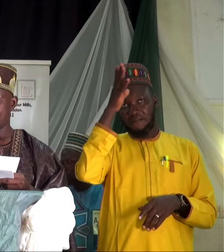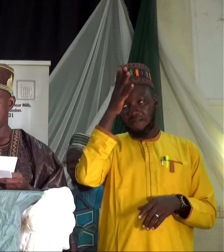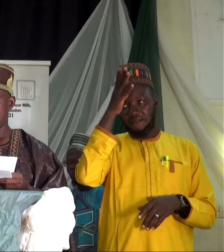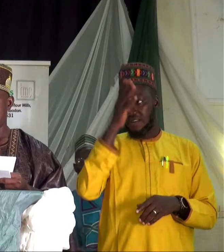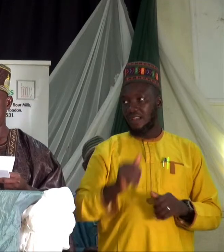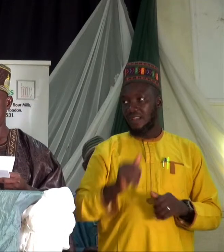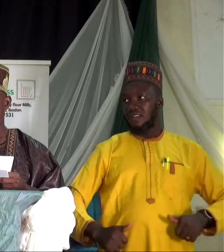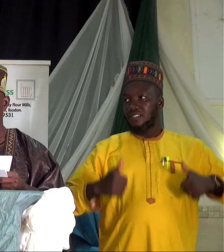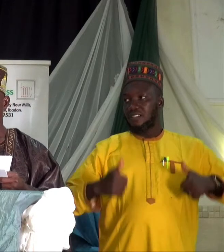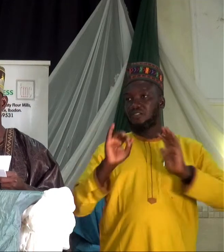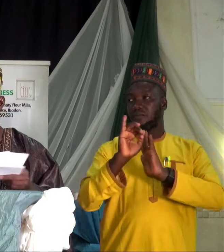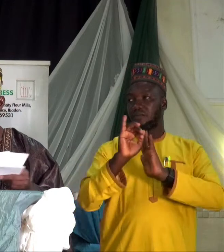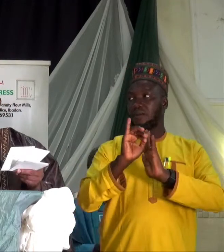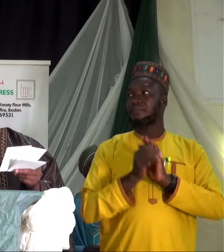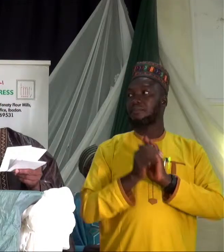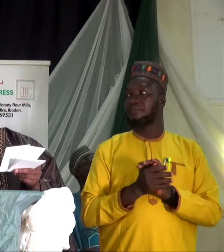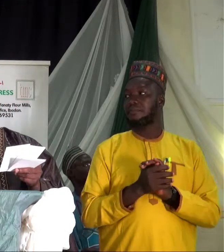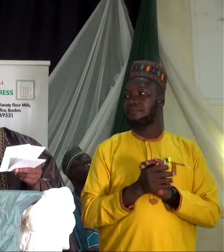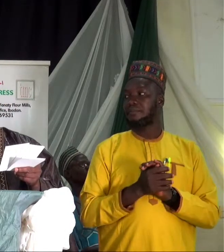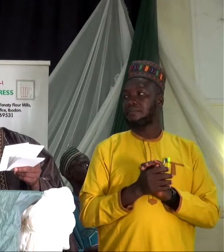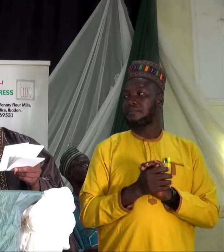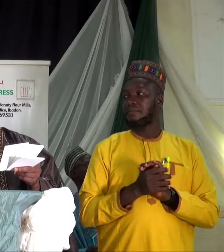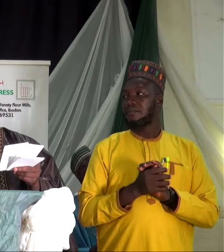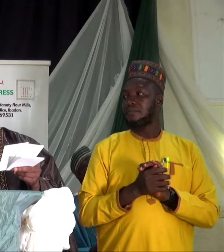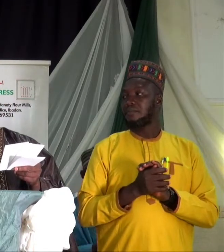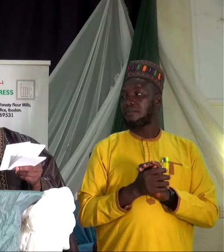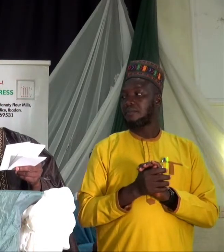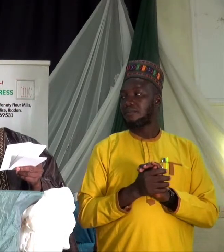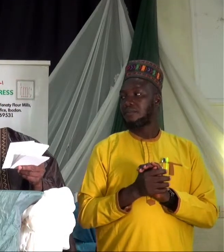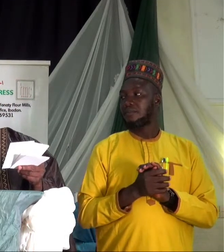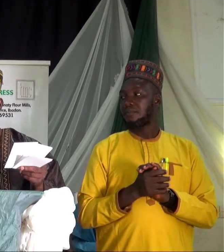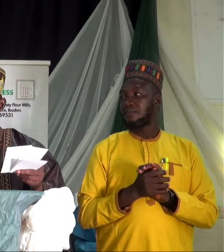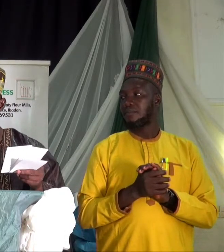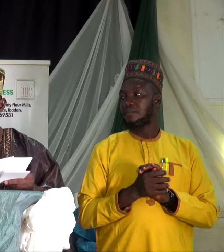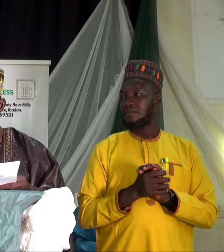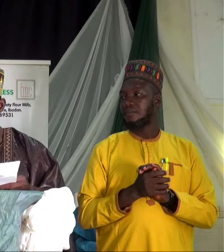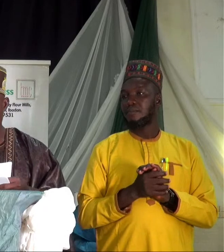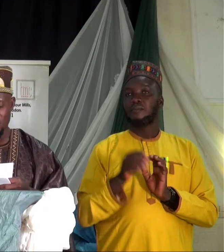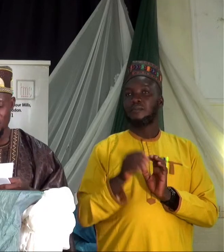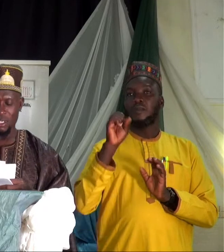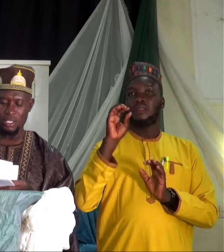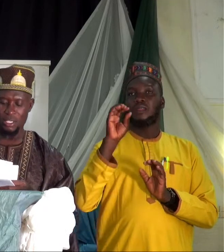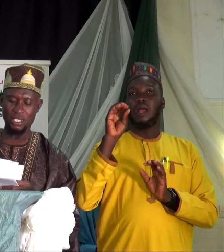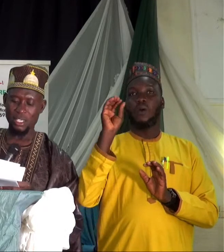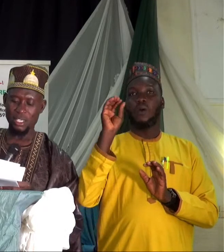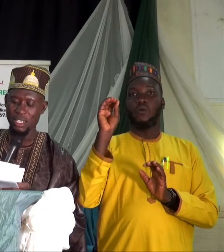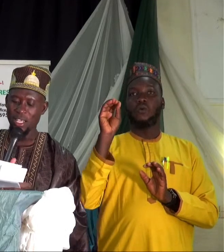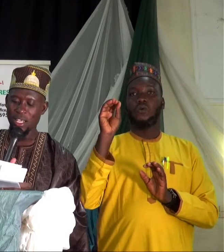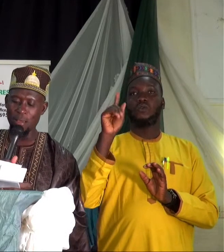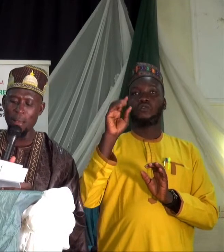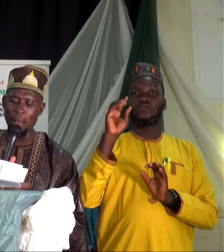Imam Saku to Tawabowo. You are welcome, sir. Imam